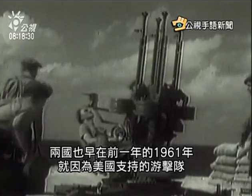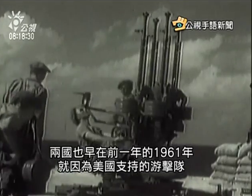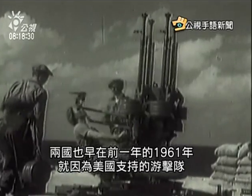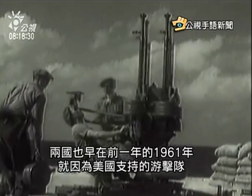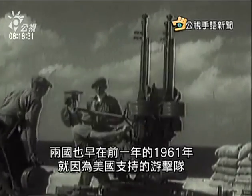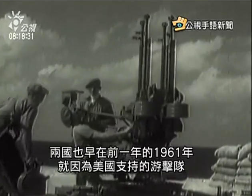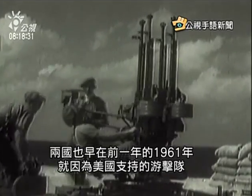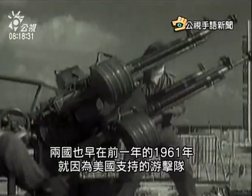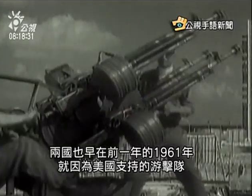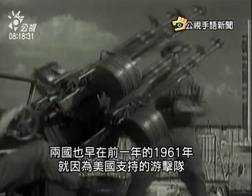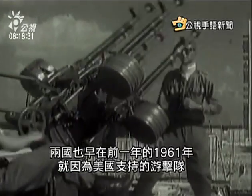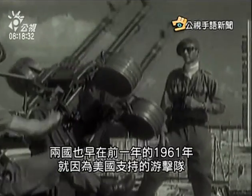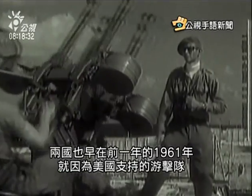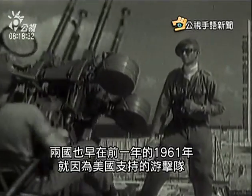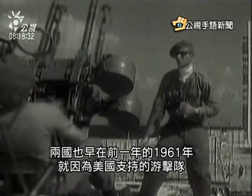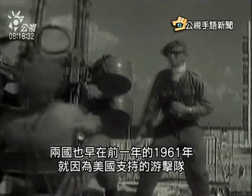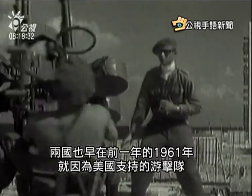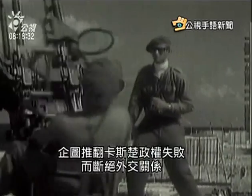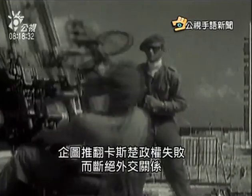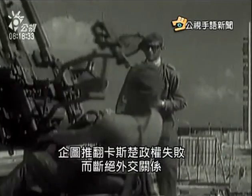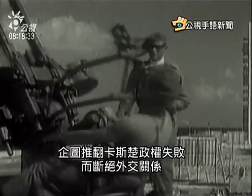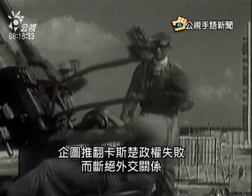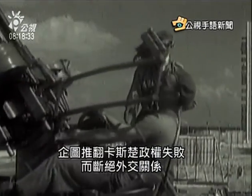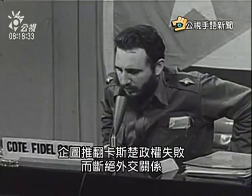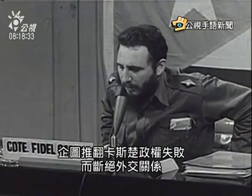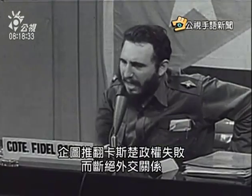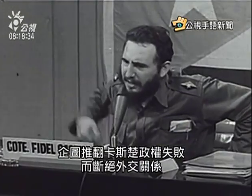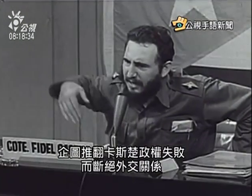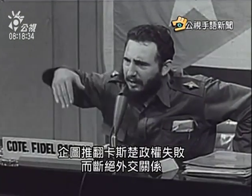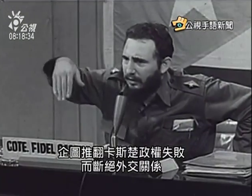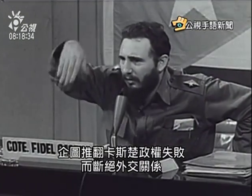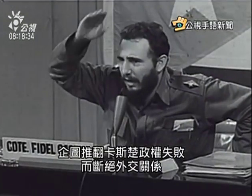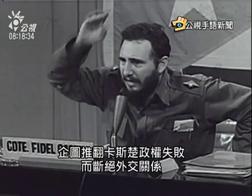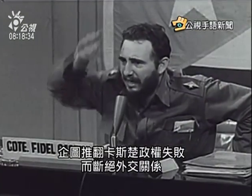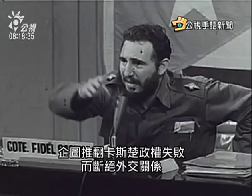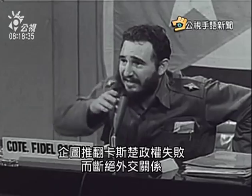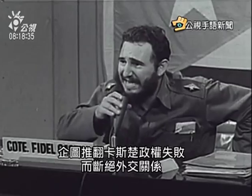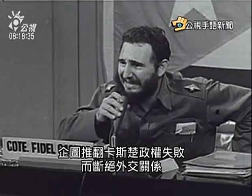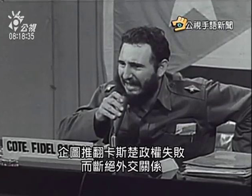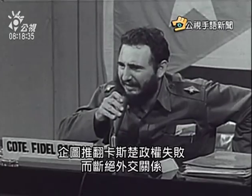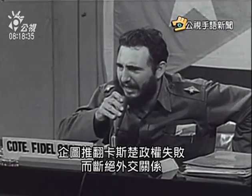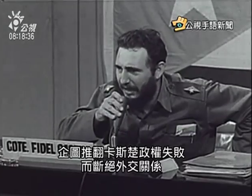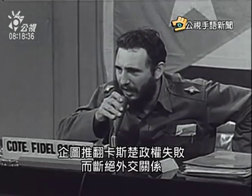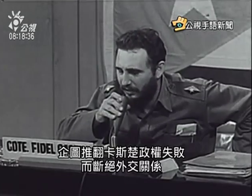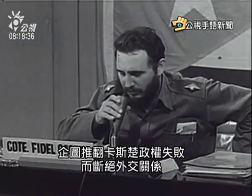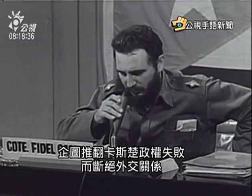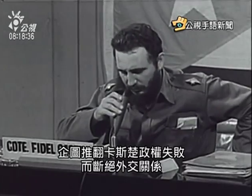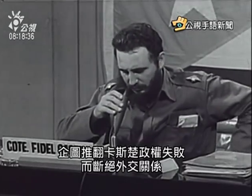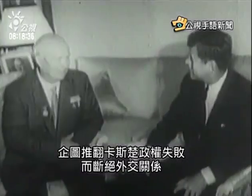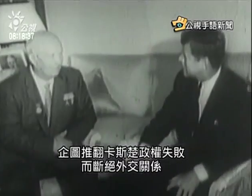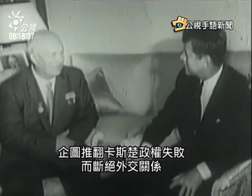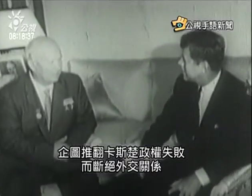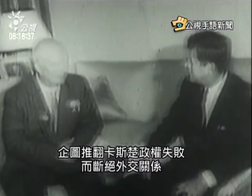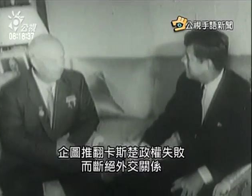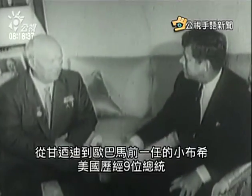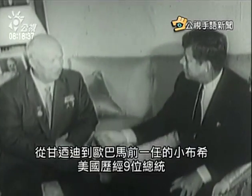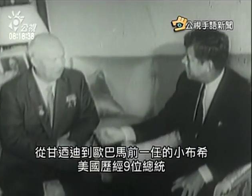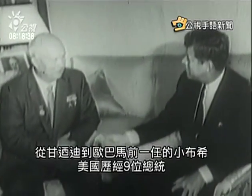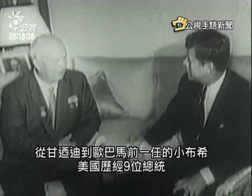美国支持的游击队企图推翻卡斯楚政权失败而断绝外交关系。从甘乃迪到奥